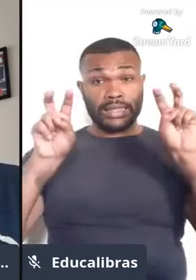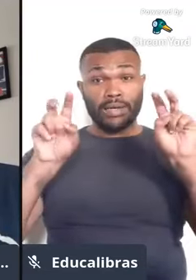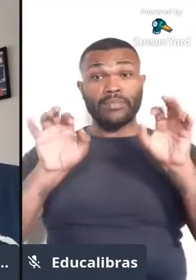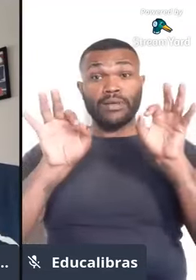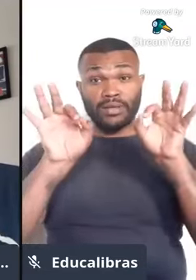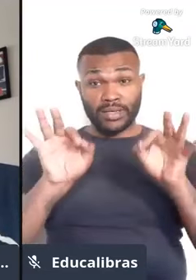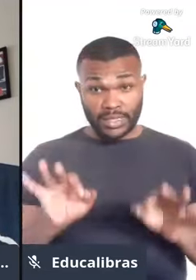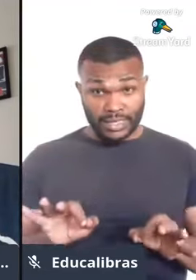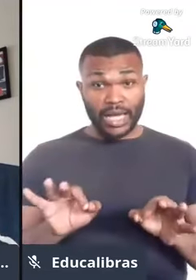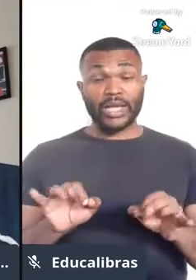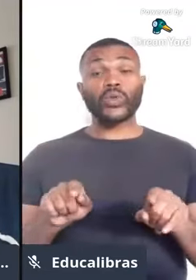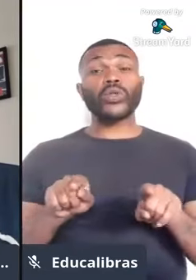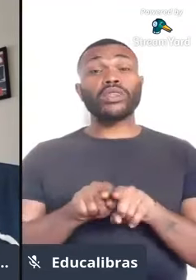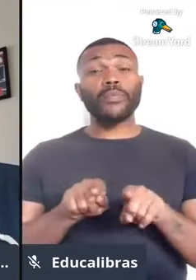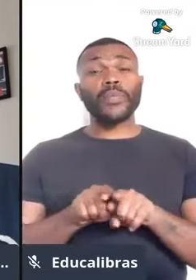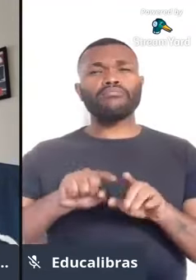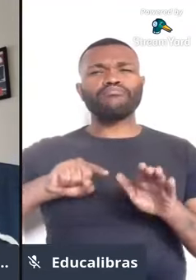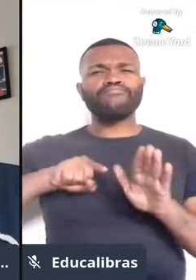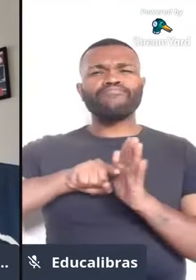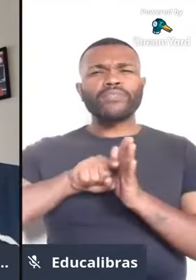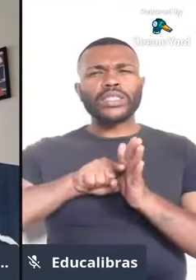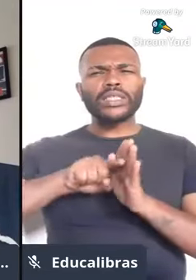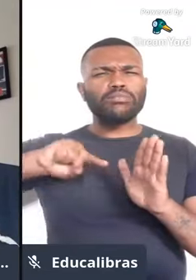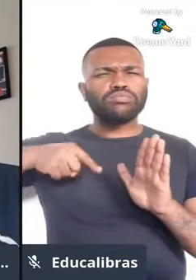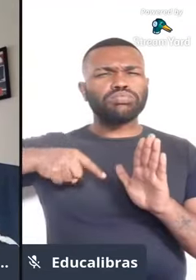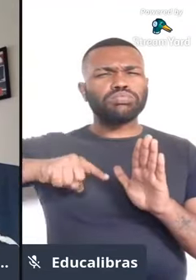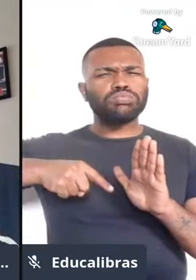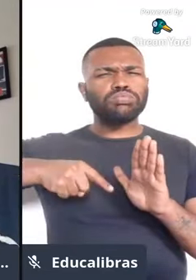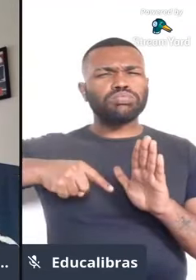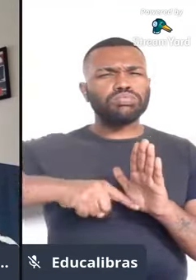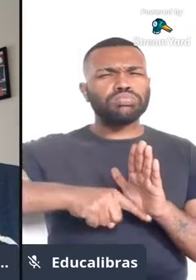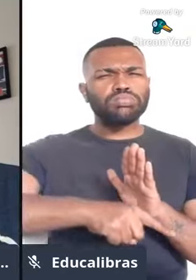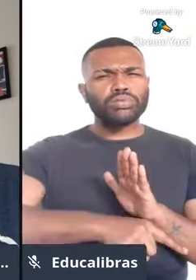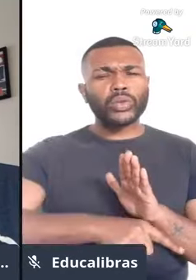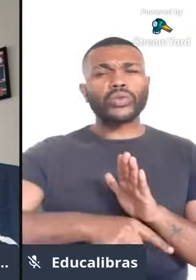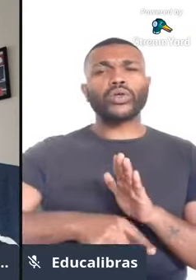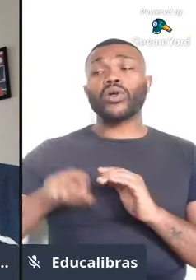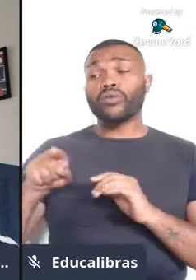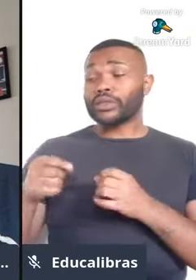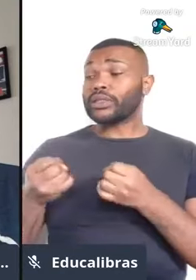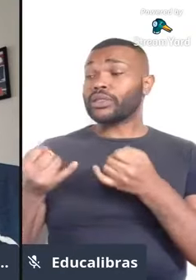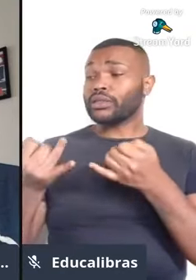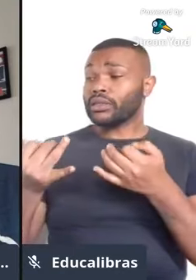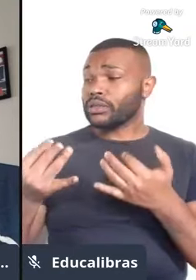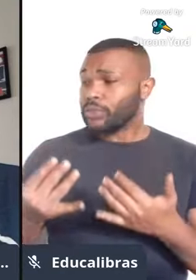forma profunda, né? Como você disse, a coisa é muito